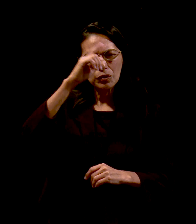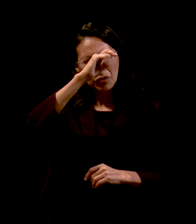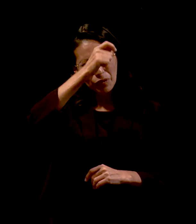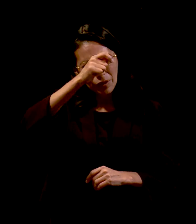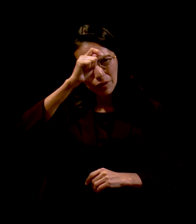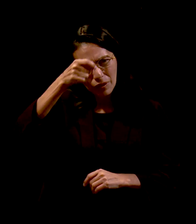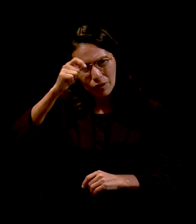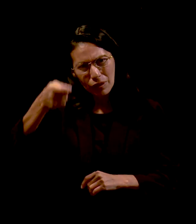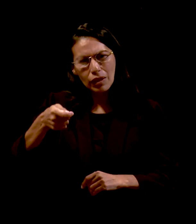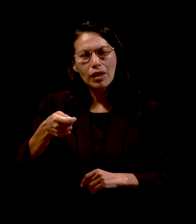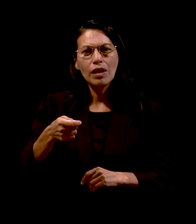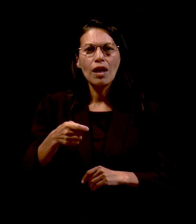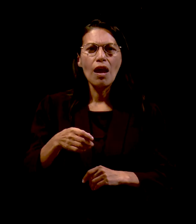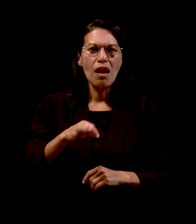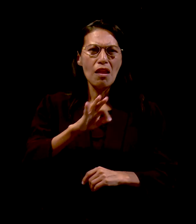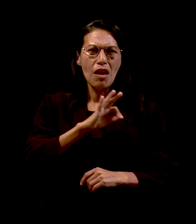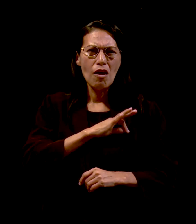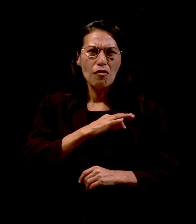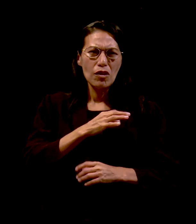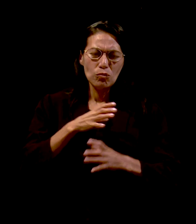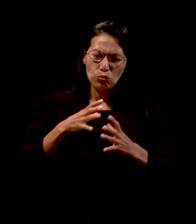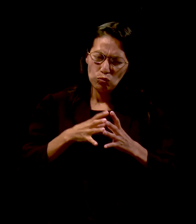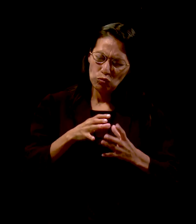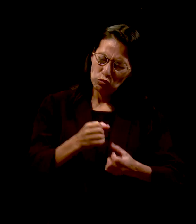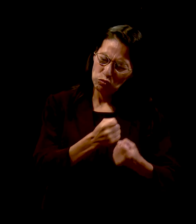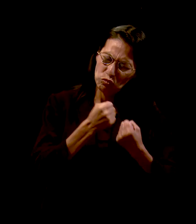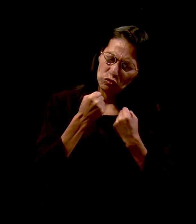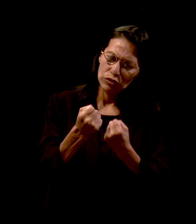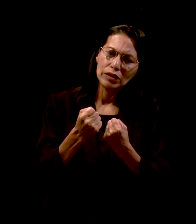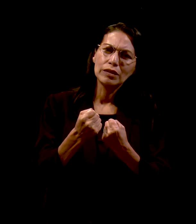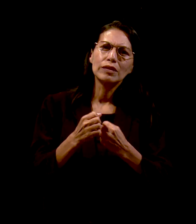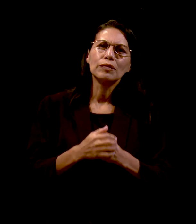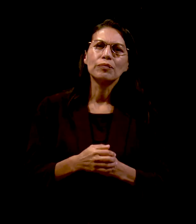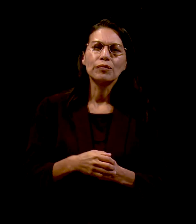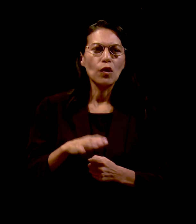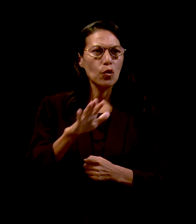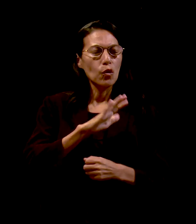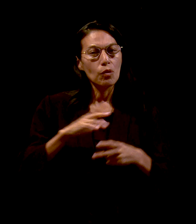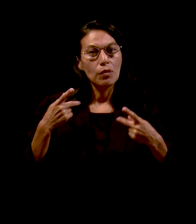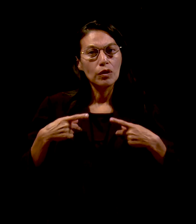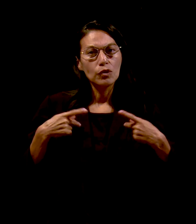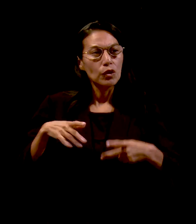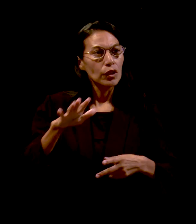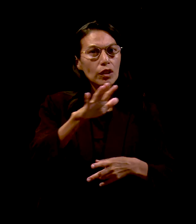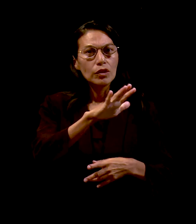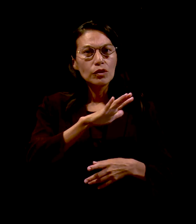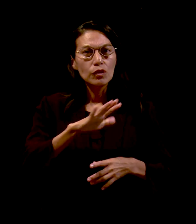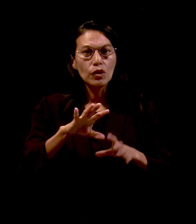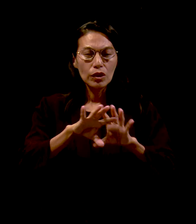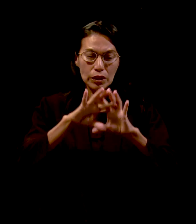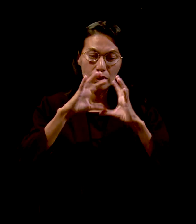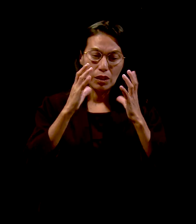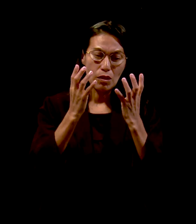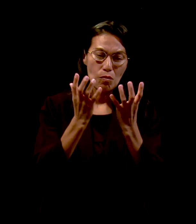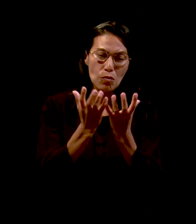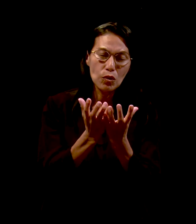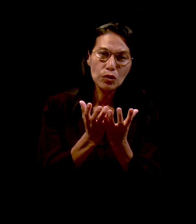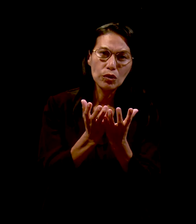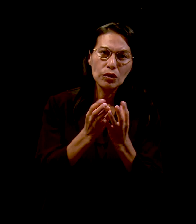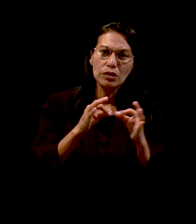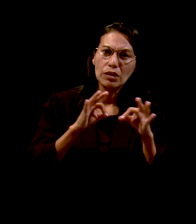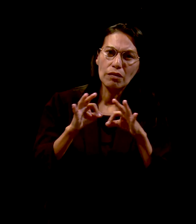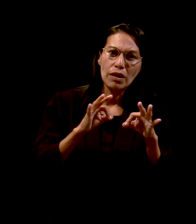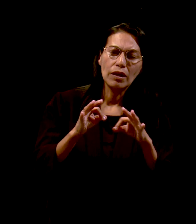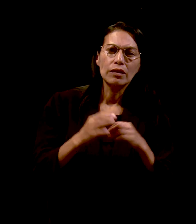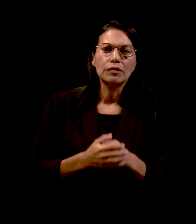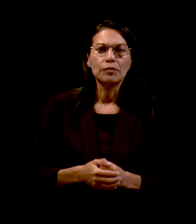pueda fortalecer la fe de todos los que trabajan y estudian en las instituciones adventistas alrededor del